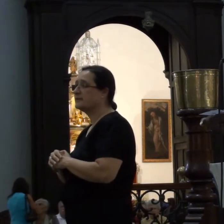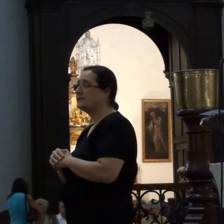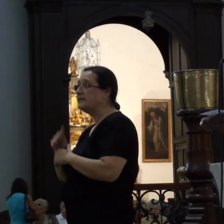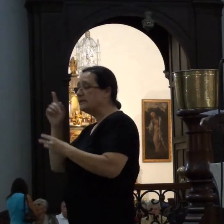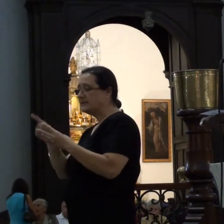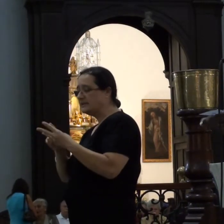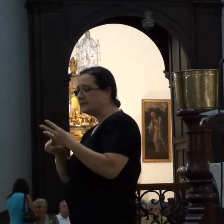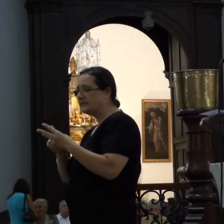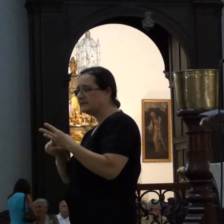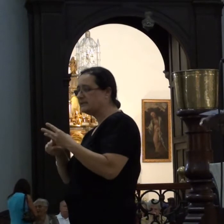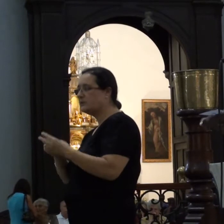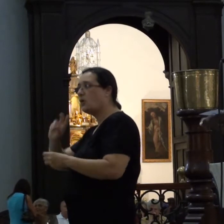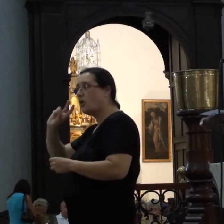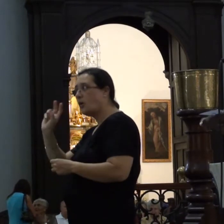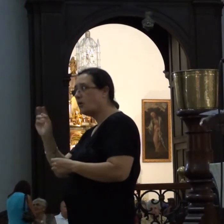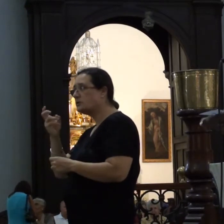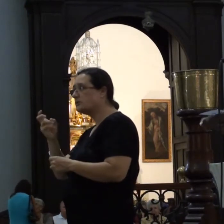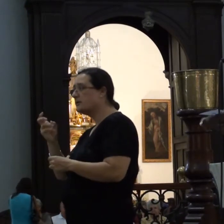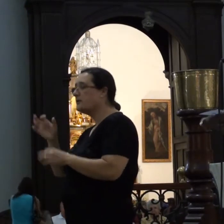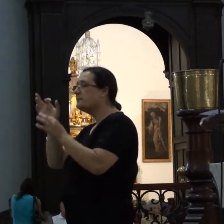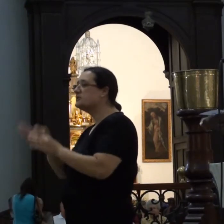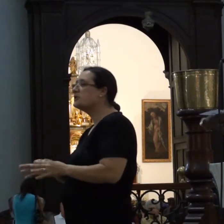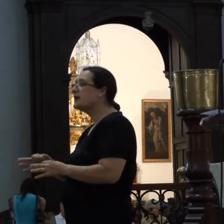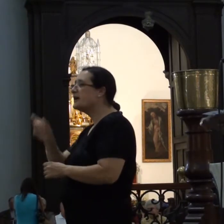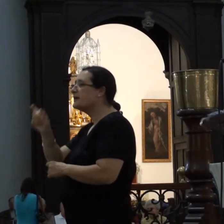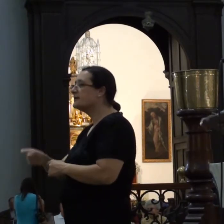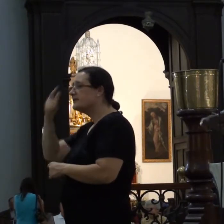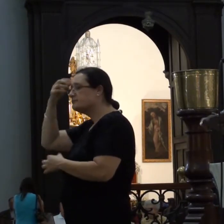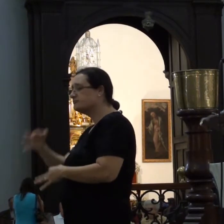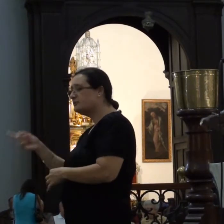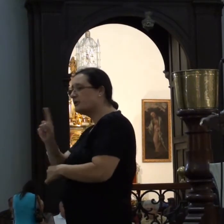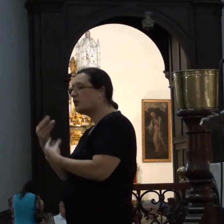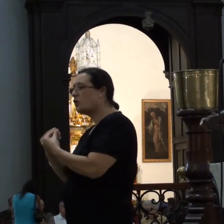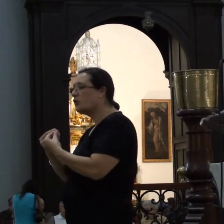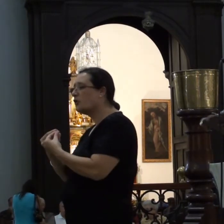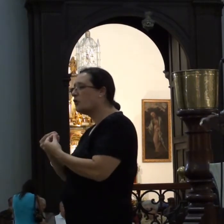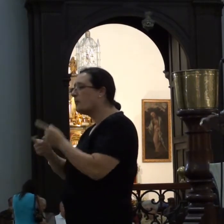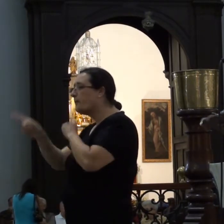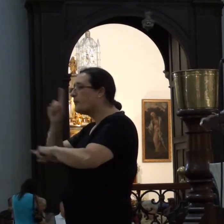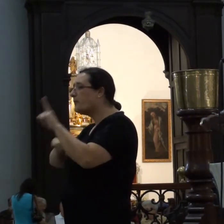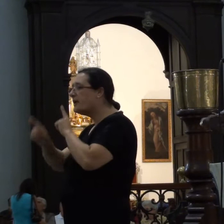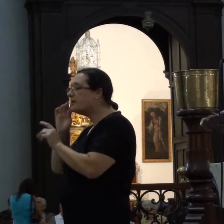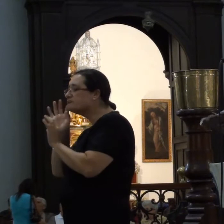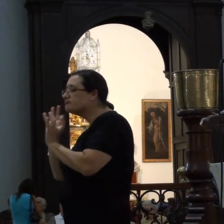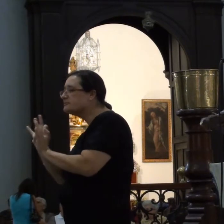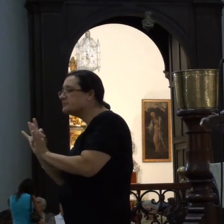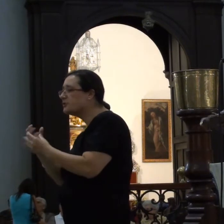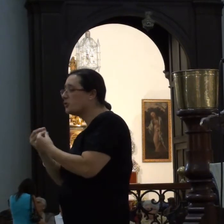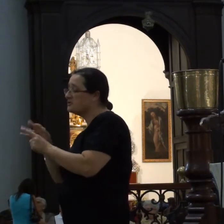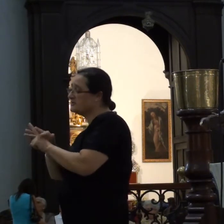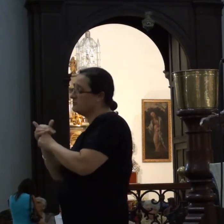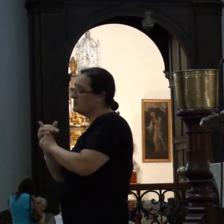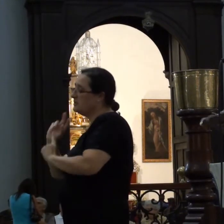En tercer lugar otra cosa son los no creyentes con dificultades específicas con situaciones muy